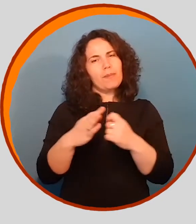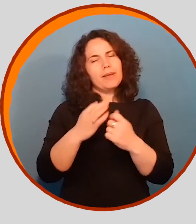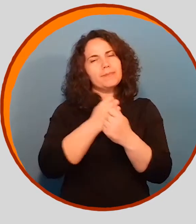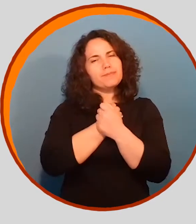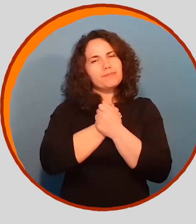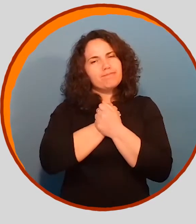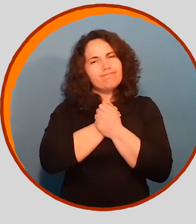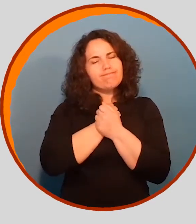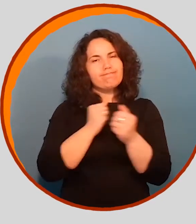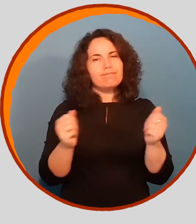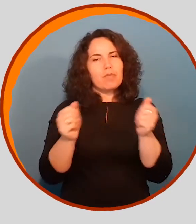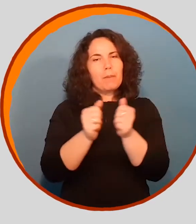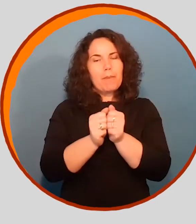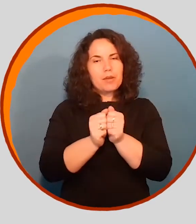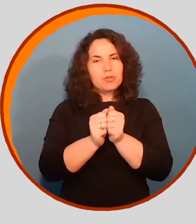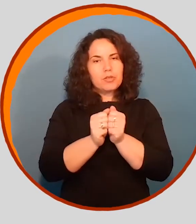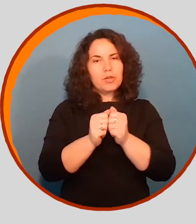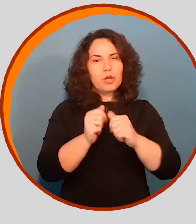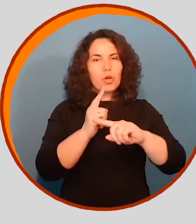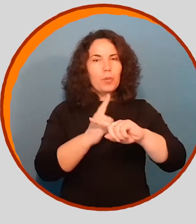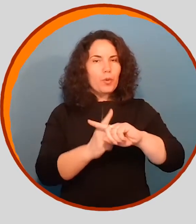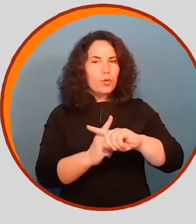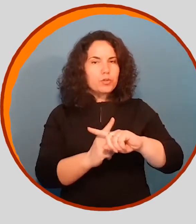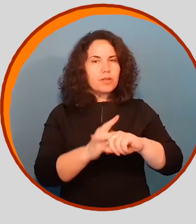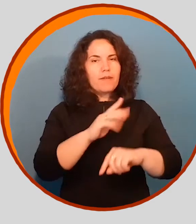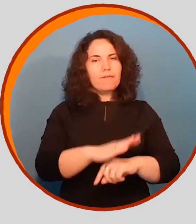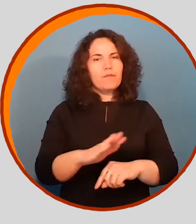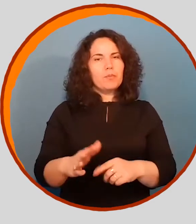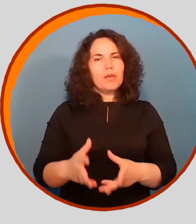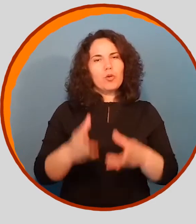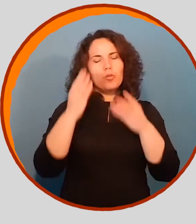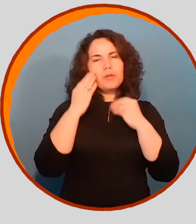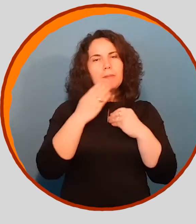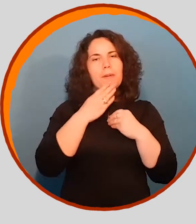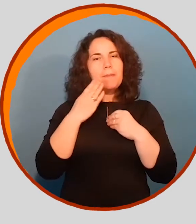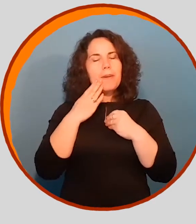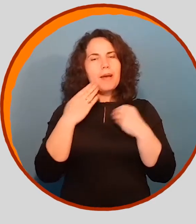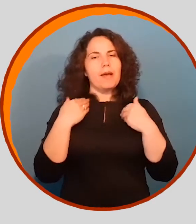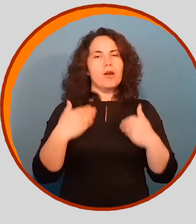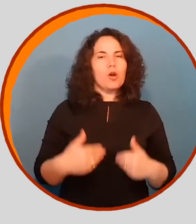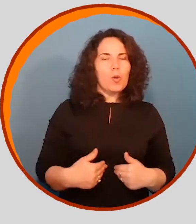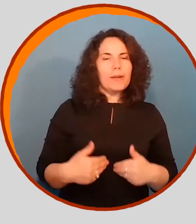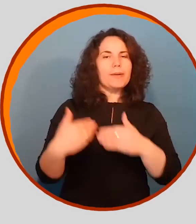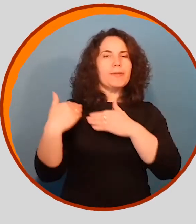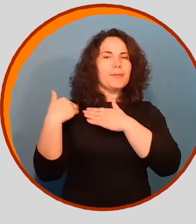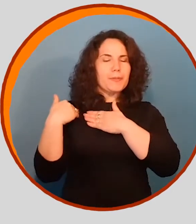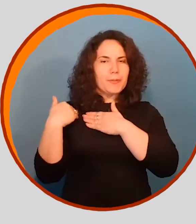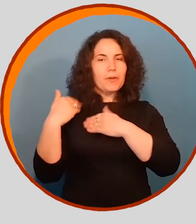e familjes, forcon vlerat familjare dhe i rrit sensin